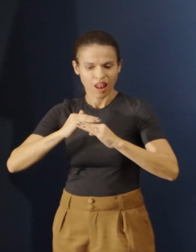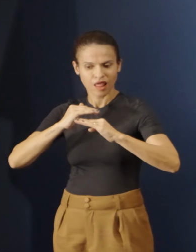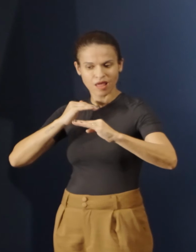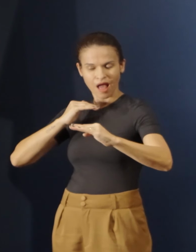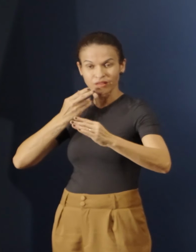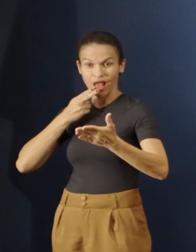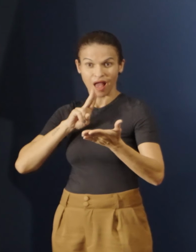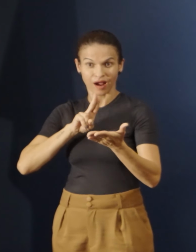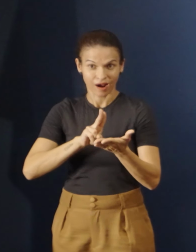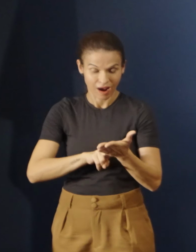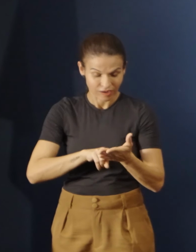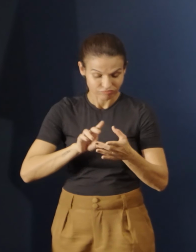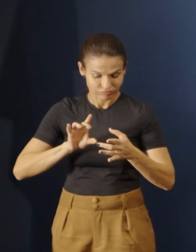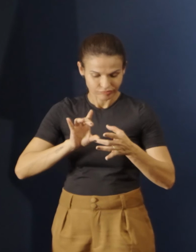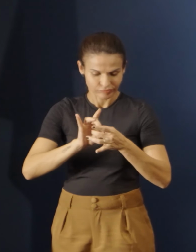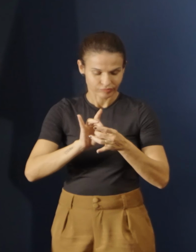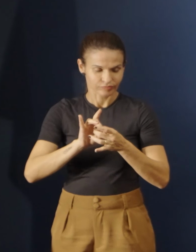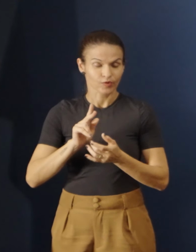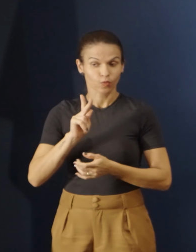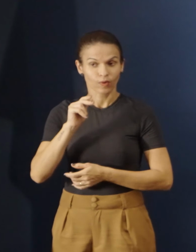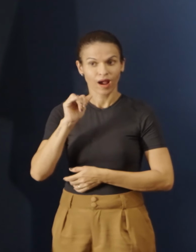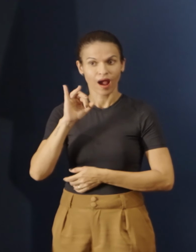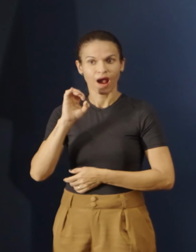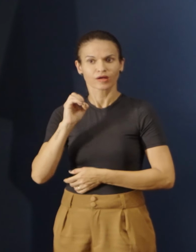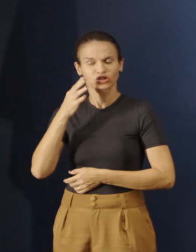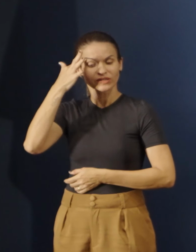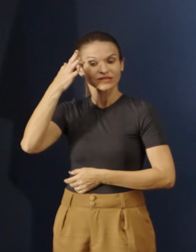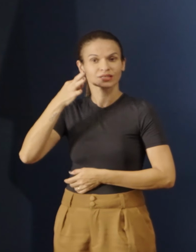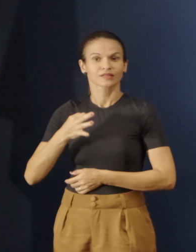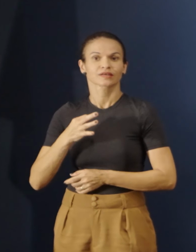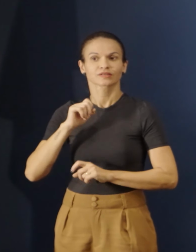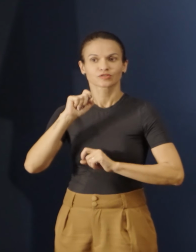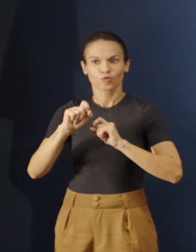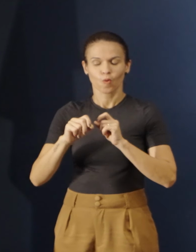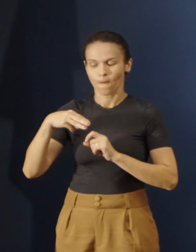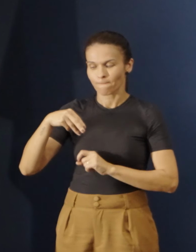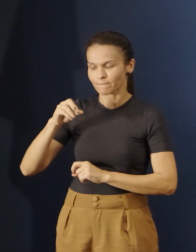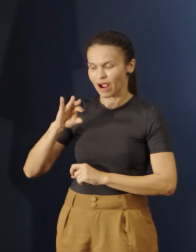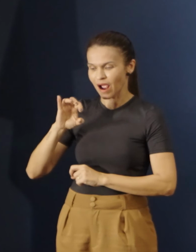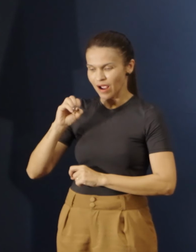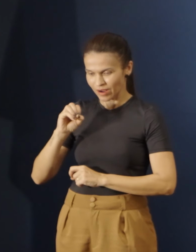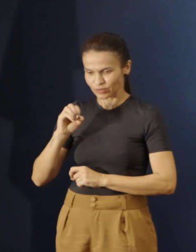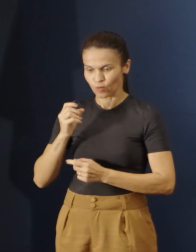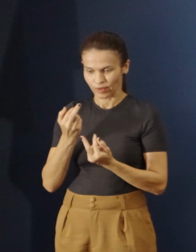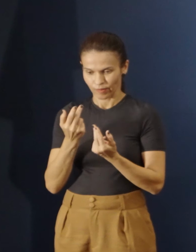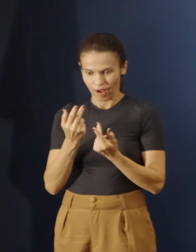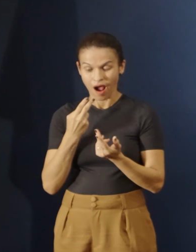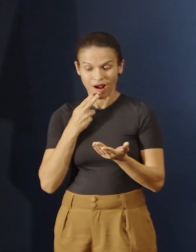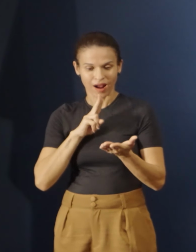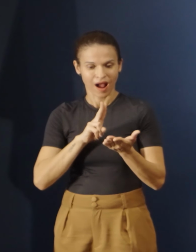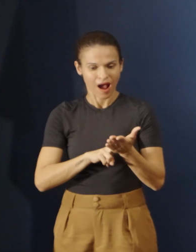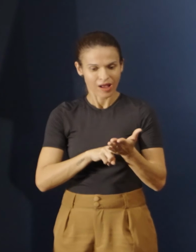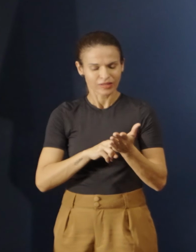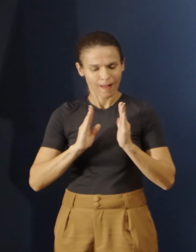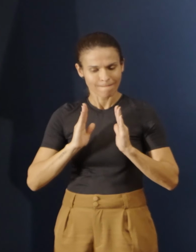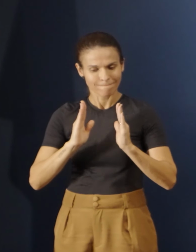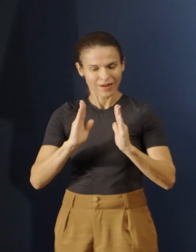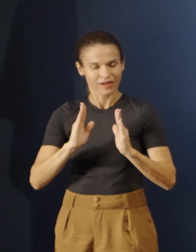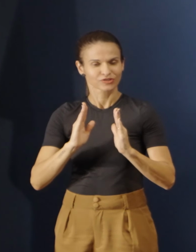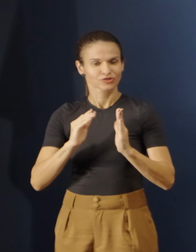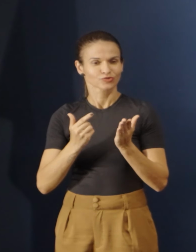de correspondência. O Caio, ele tinha, assim, a total certeza que o Mário de Andrade teve, que a carta era parte da